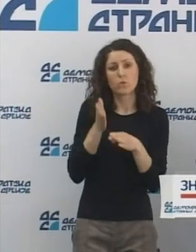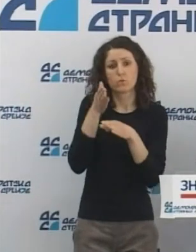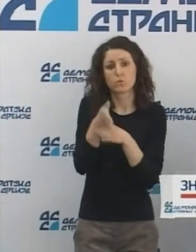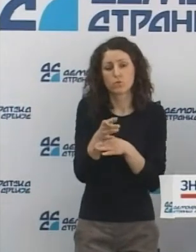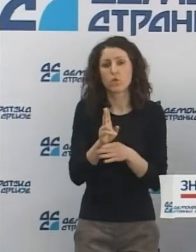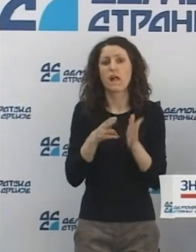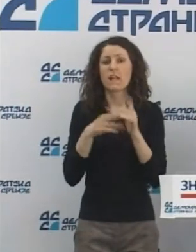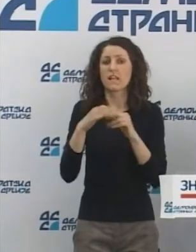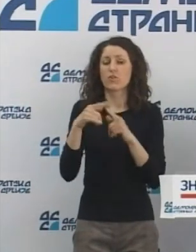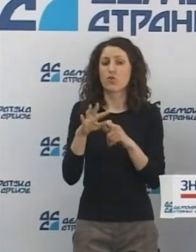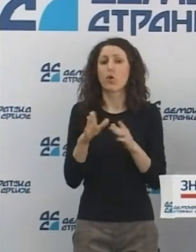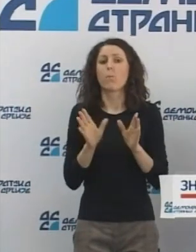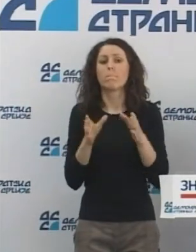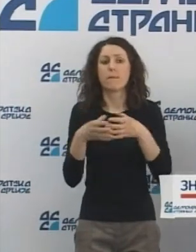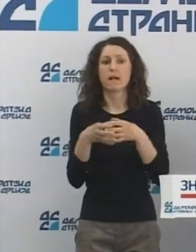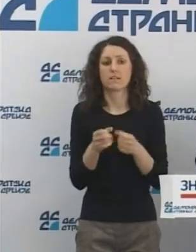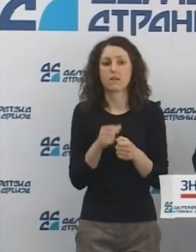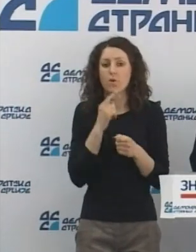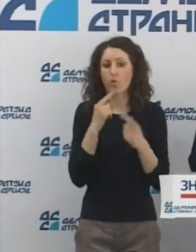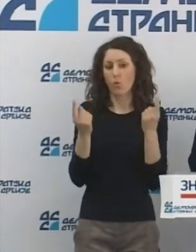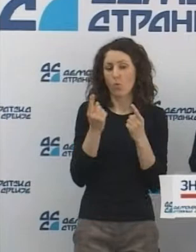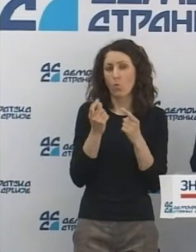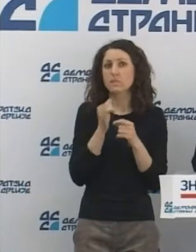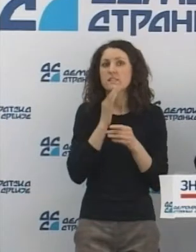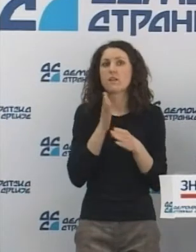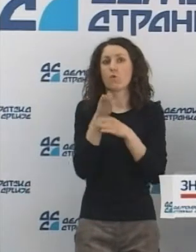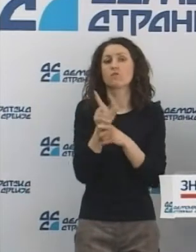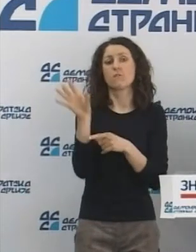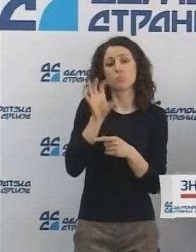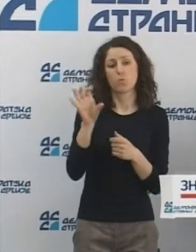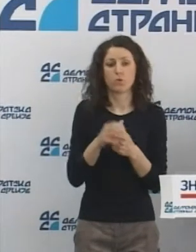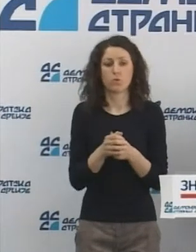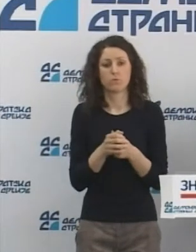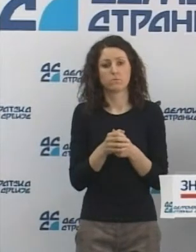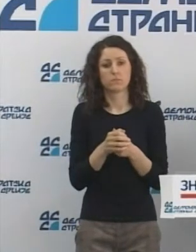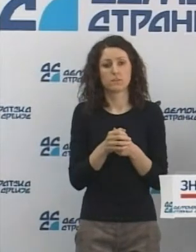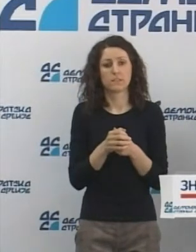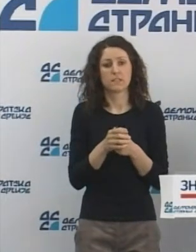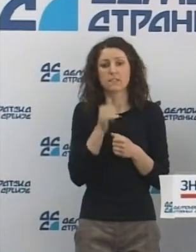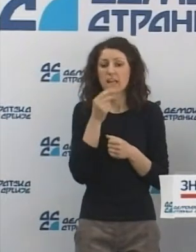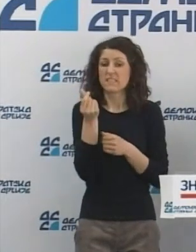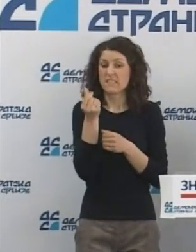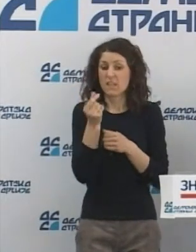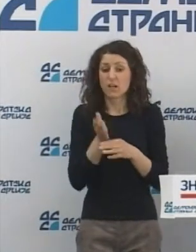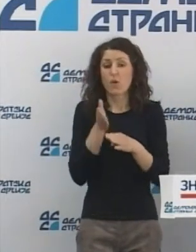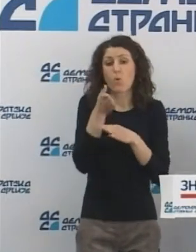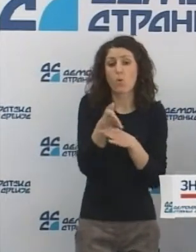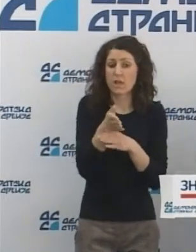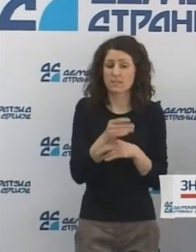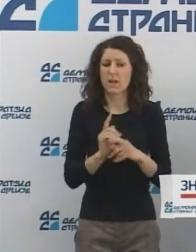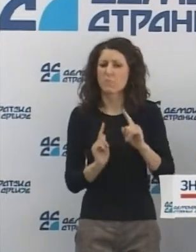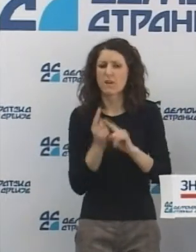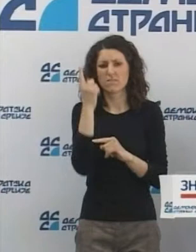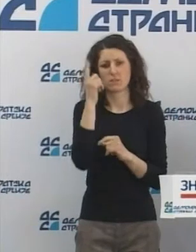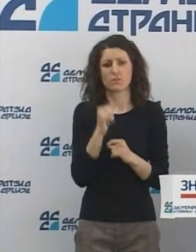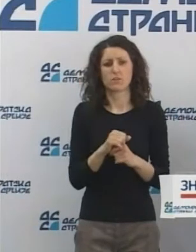NATO pakt koji je uslov za ulazak u Evropsku uniju, da je cena ulaska previsoka,